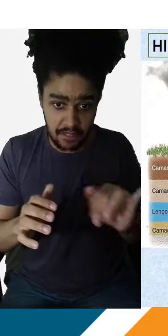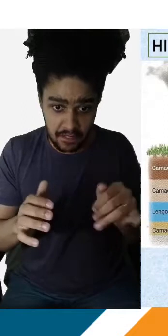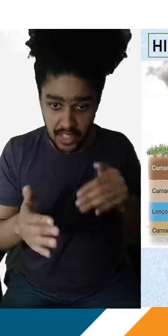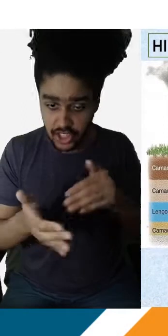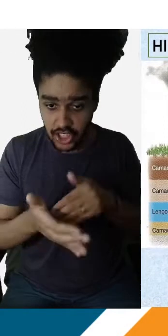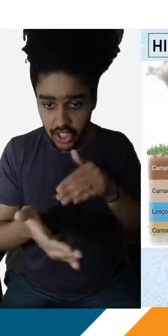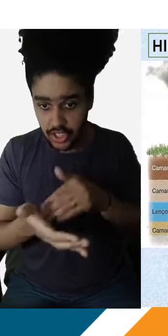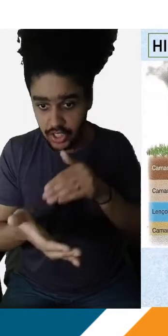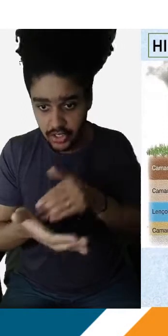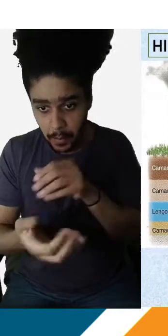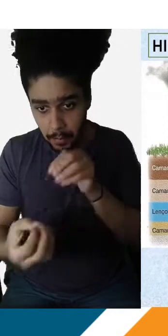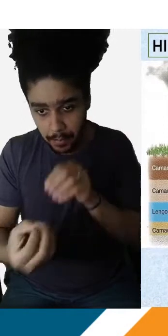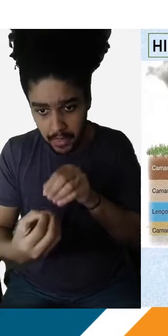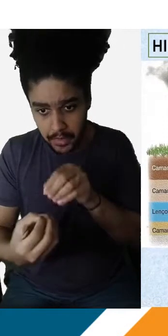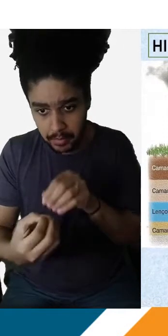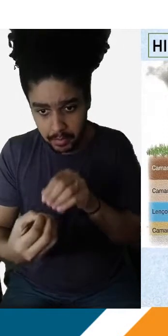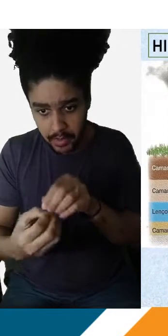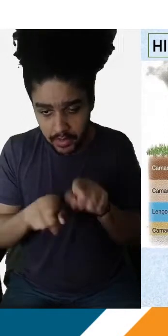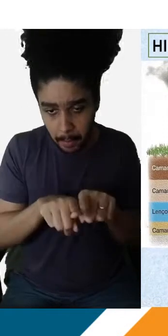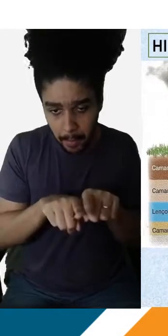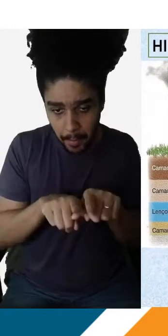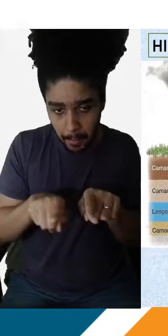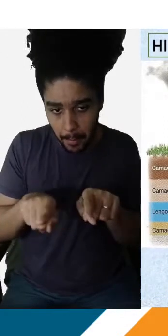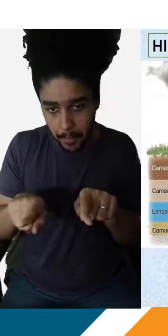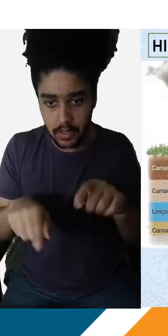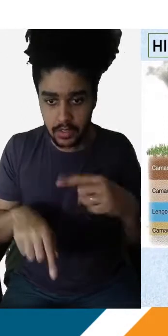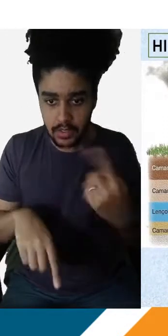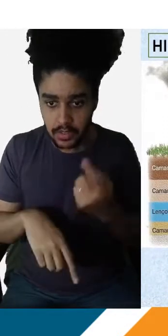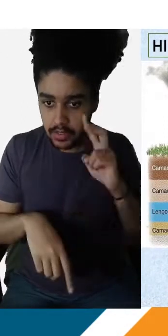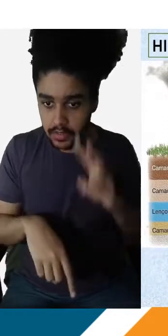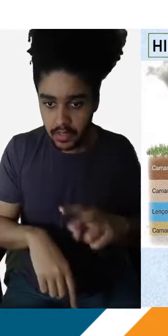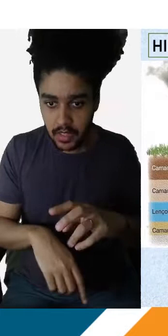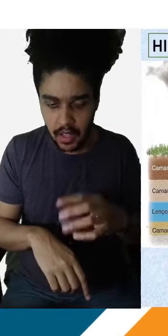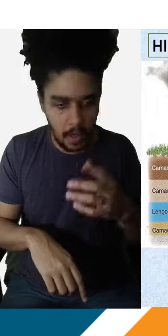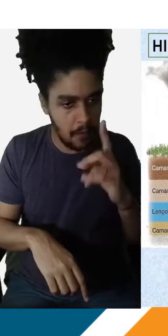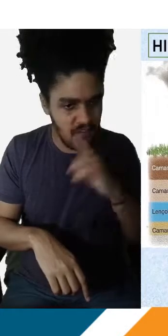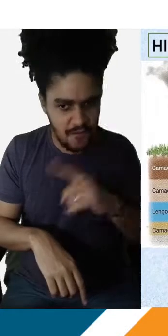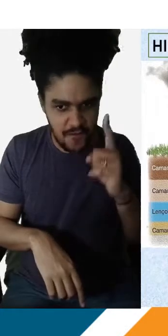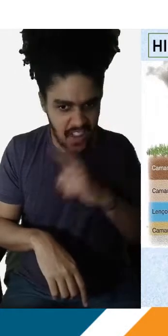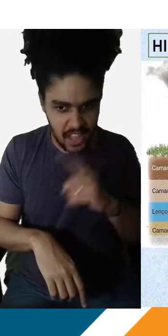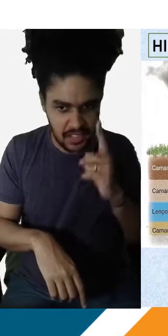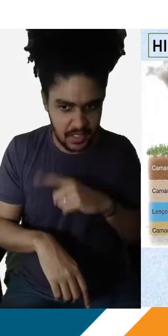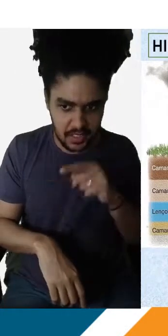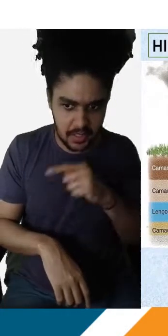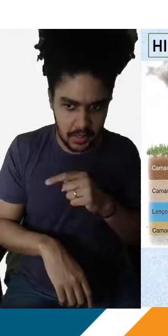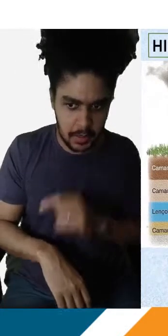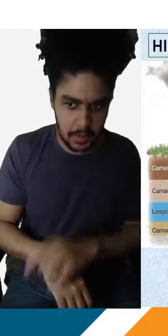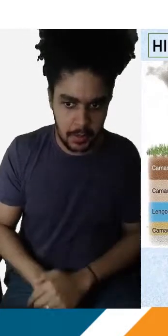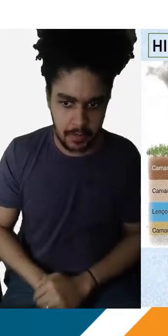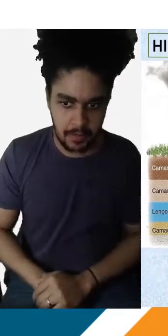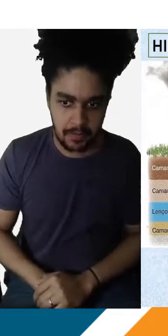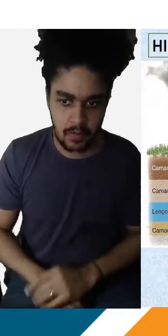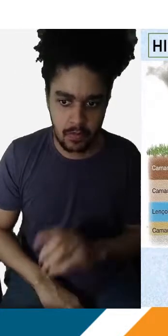mais para a direita, a gente vê uma falha aqui, que a gente